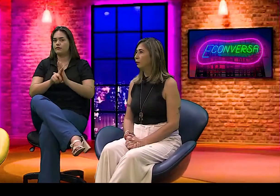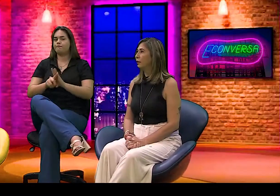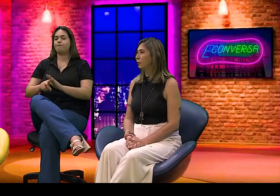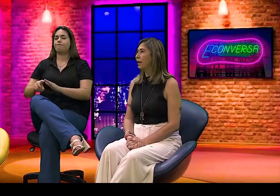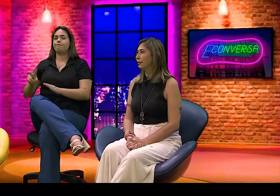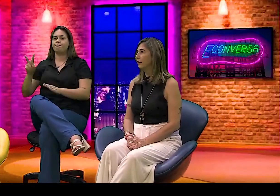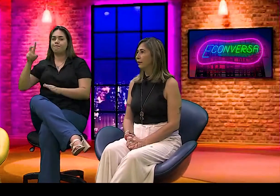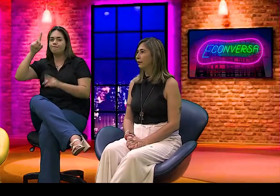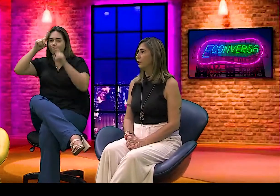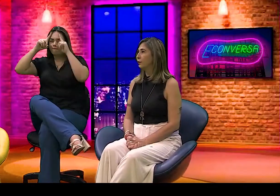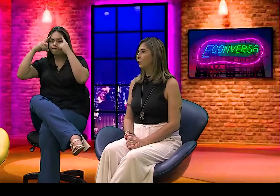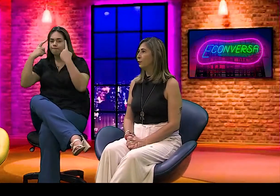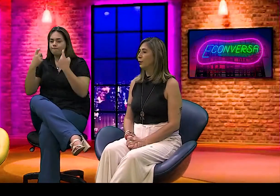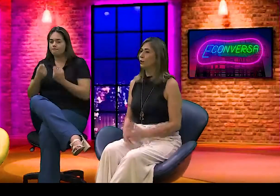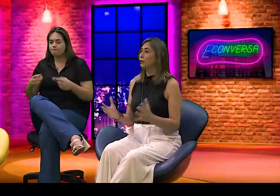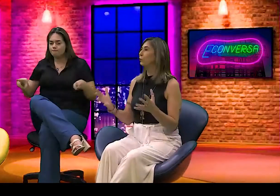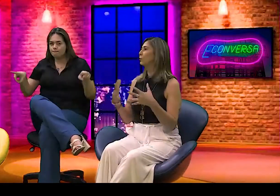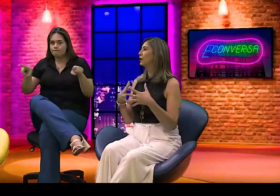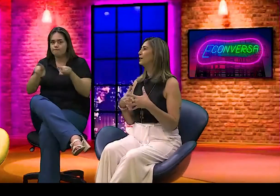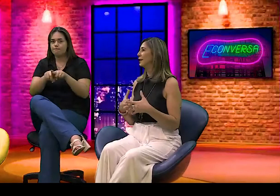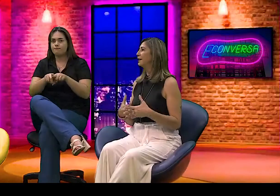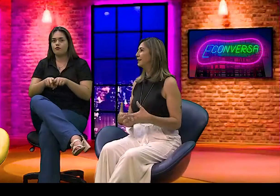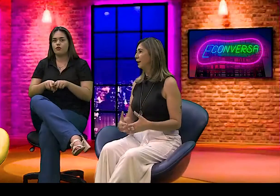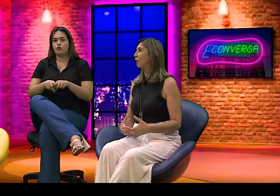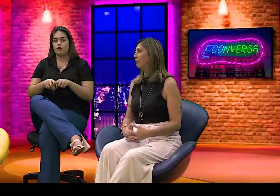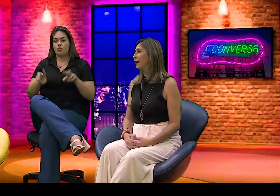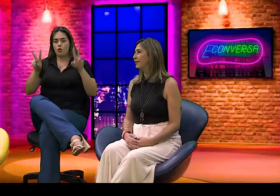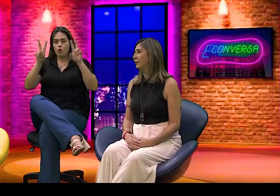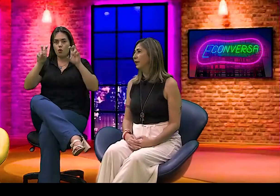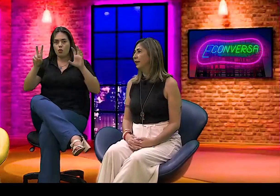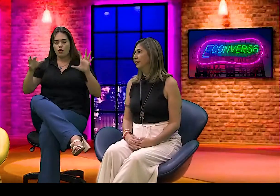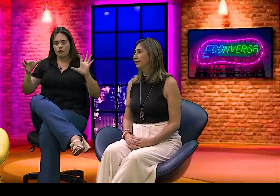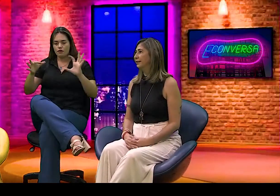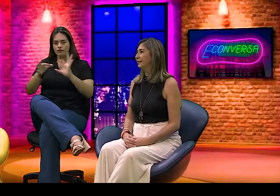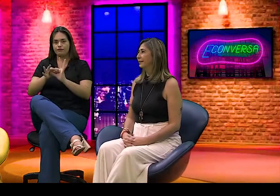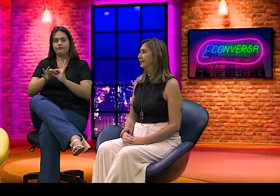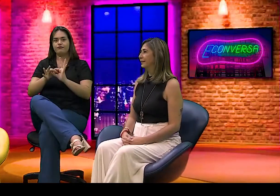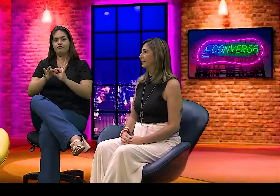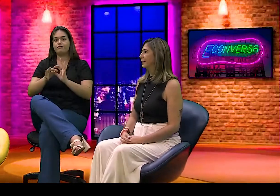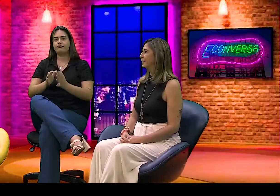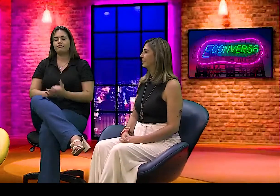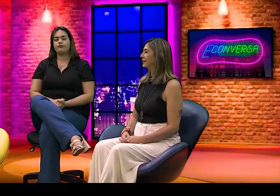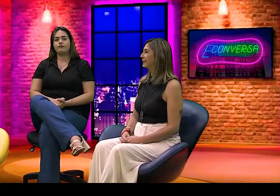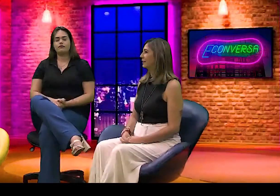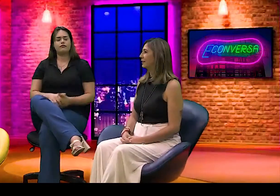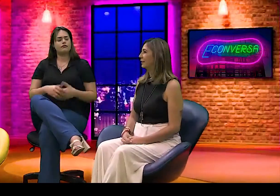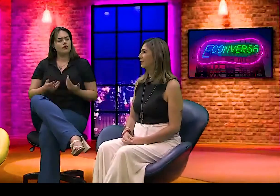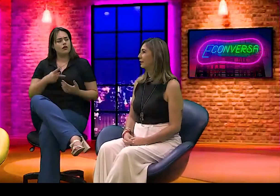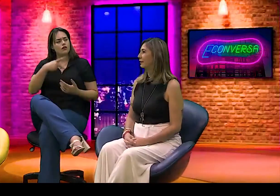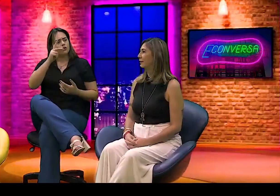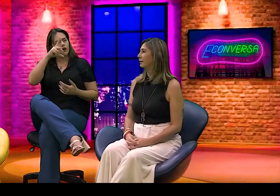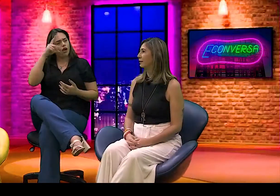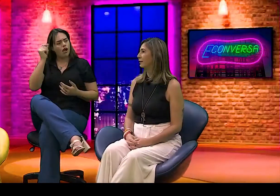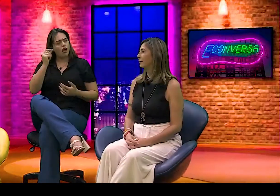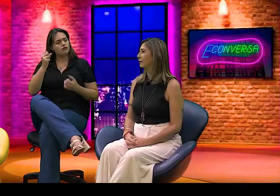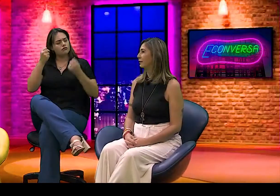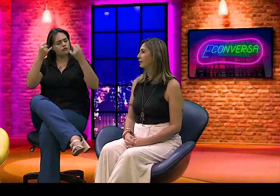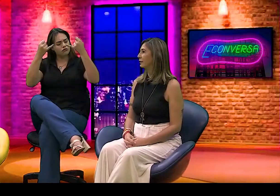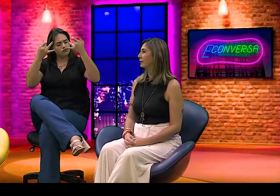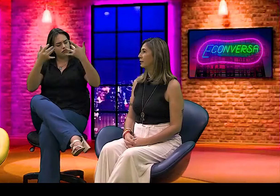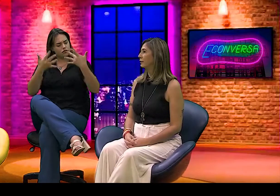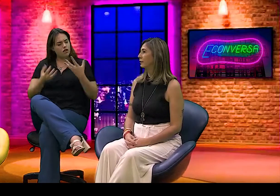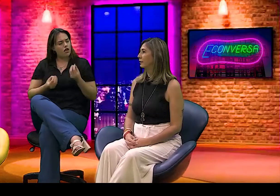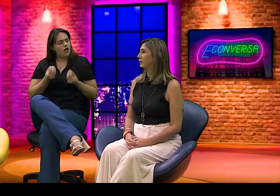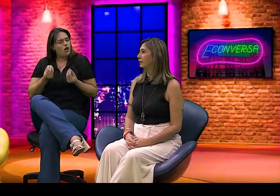violência contra a mulher, né? Os assuntos, eles se conversam. Bom, Kátia, conta pra gente um pouquinho como que